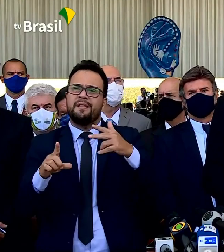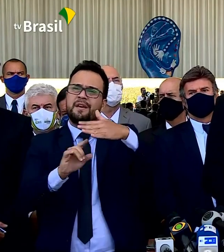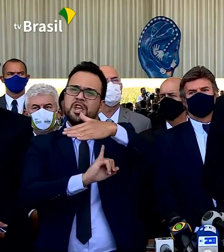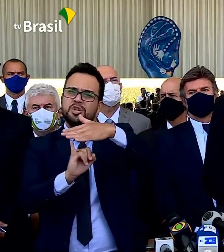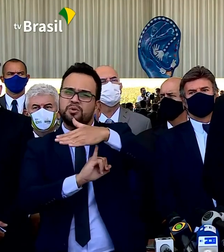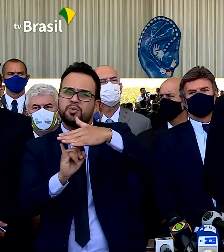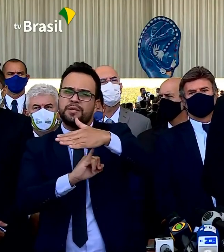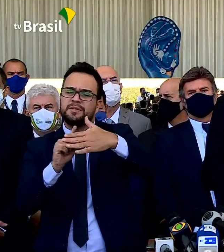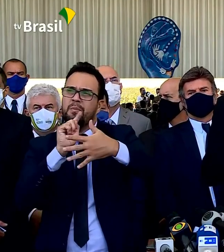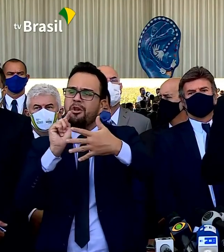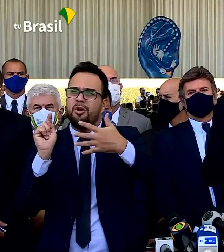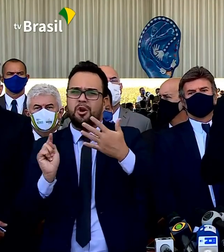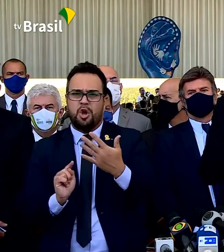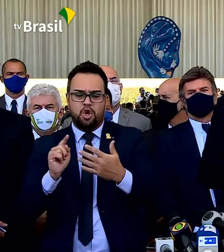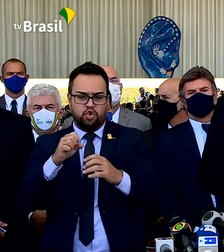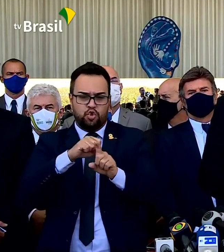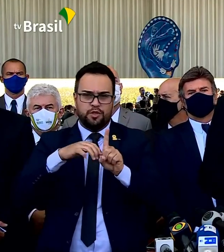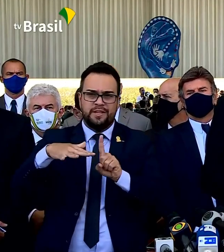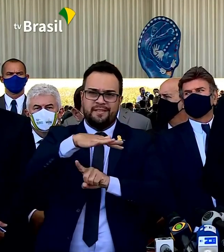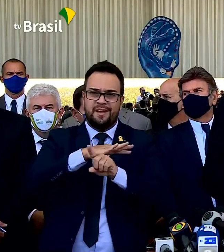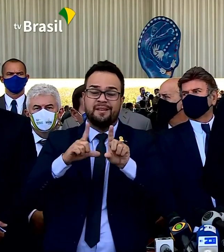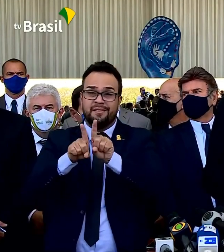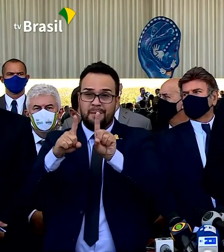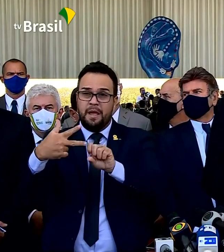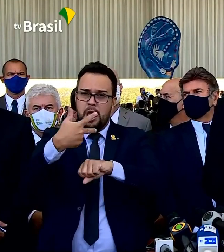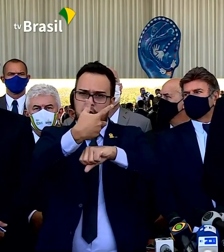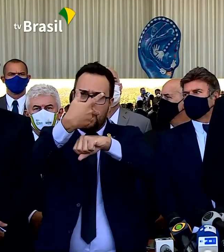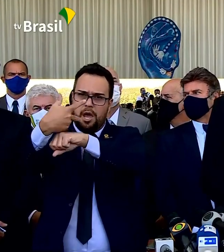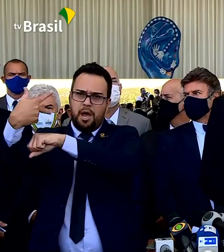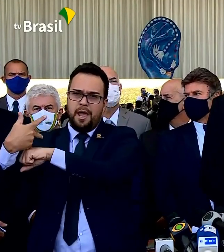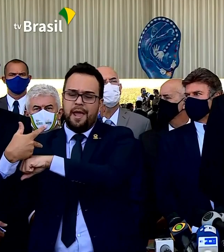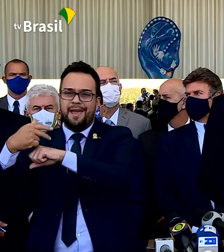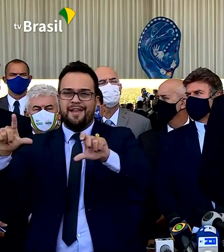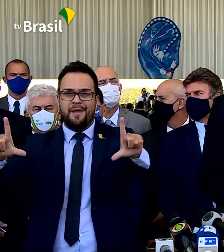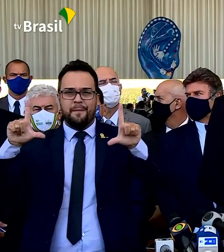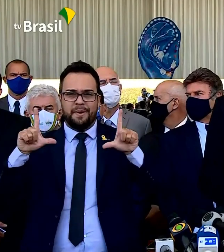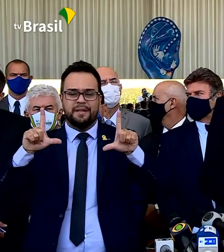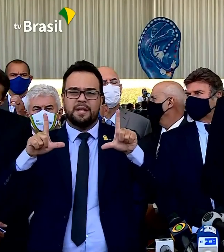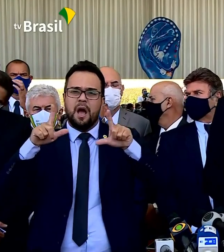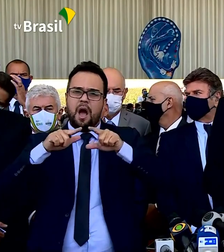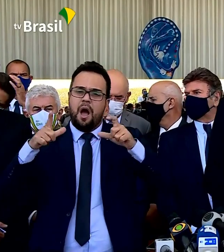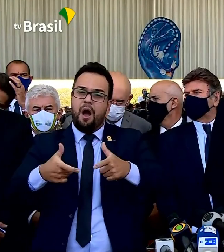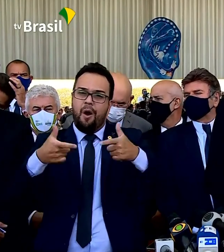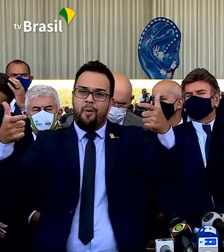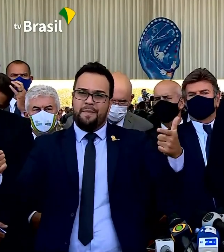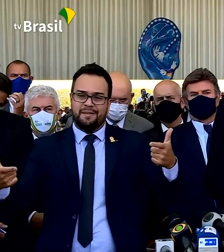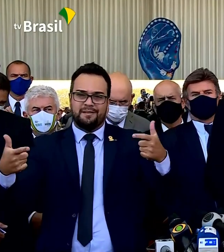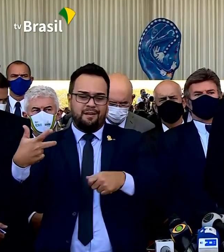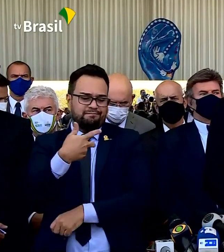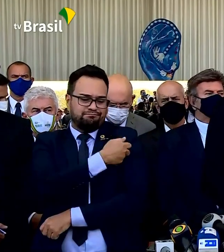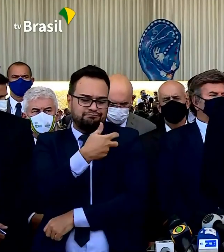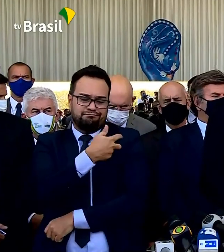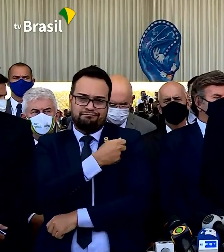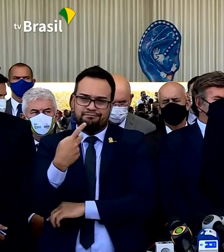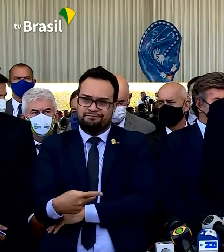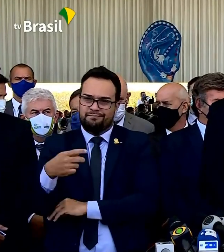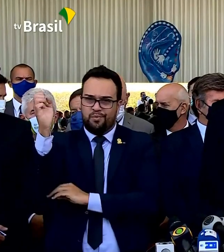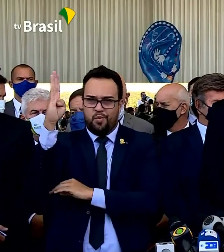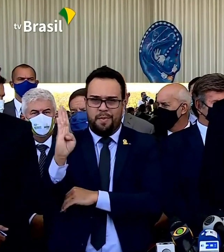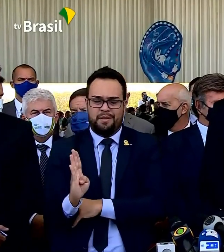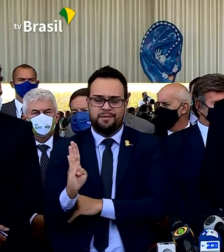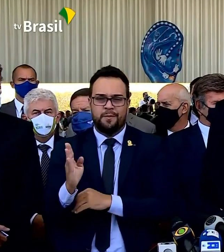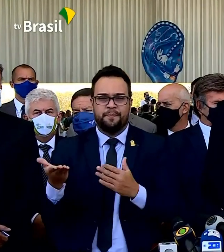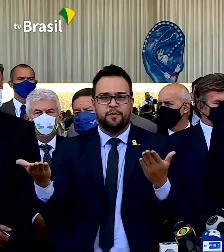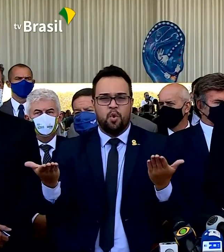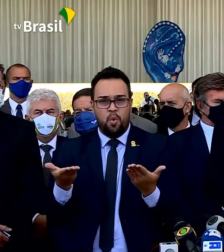instituições, da sociedade e da imprensa para que consigamos alargar a escala da vacinação no Brasil. Então, hoje é um exemplo